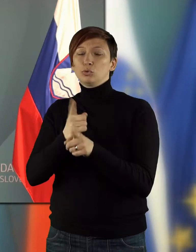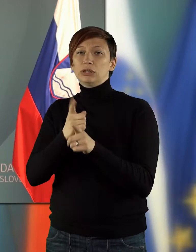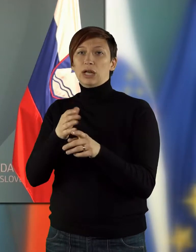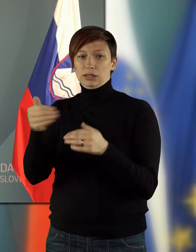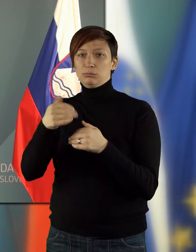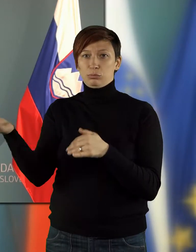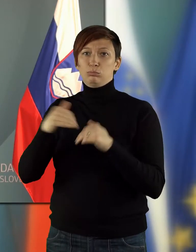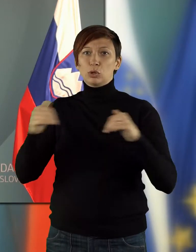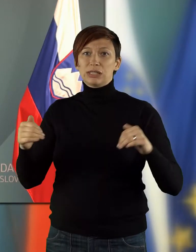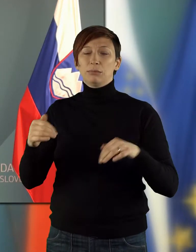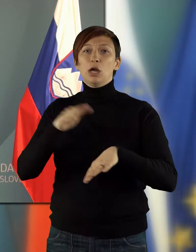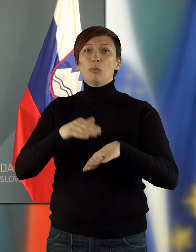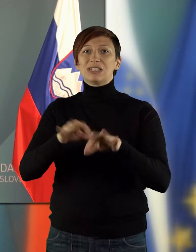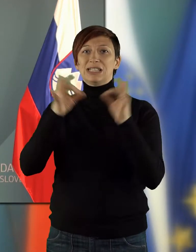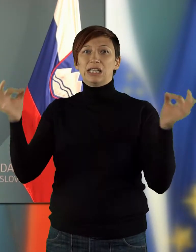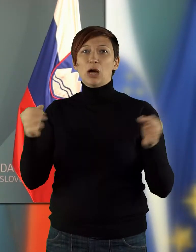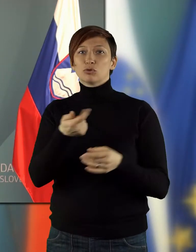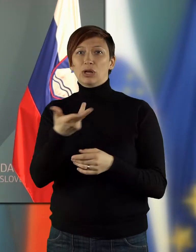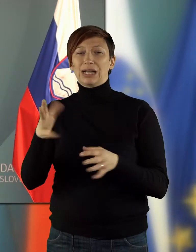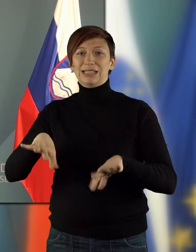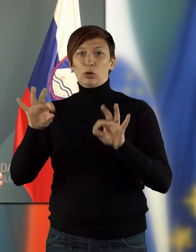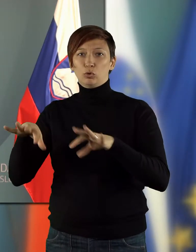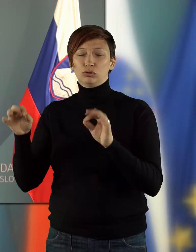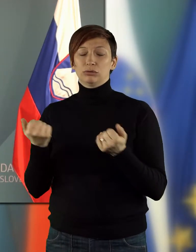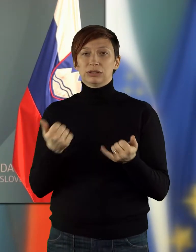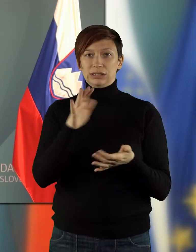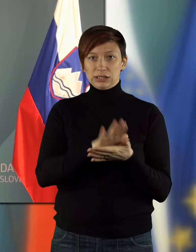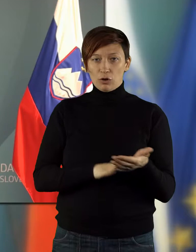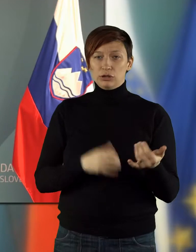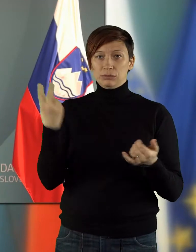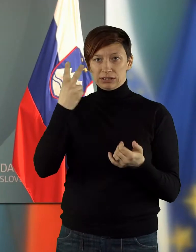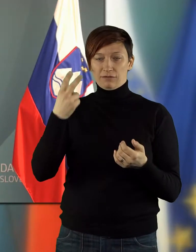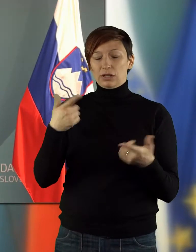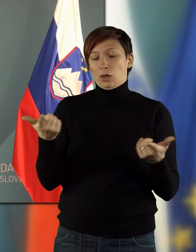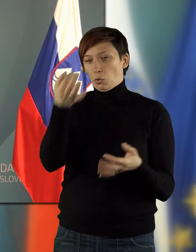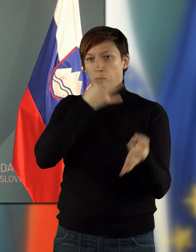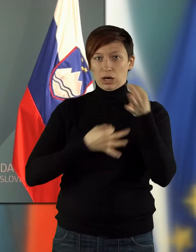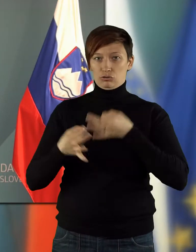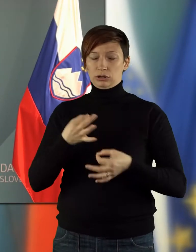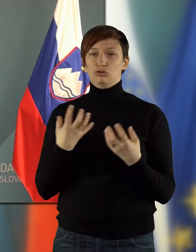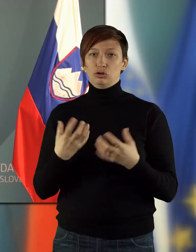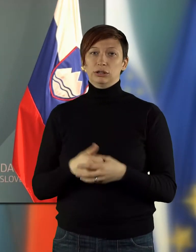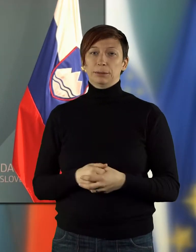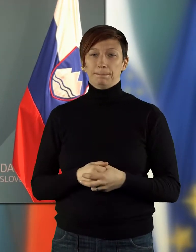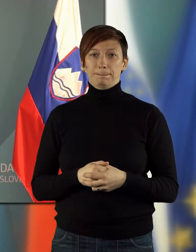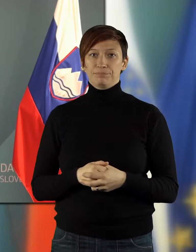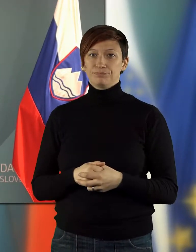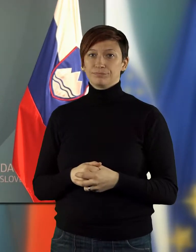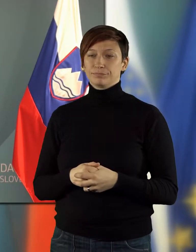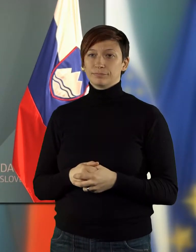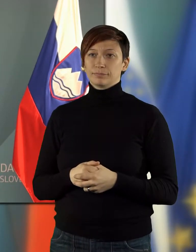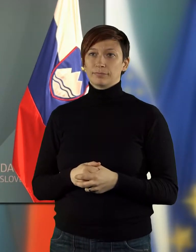posebej obvestila javnost o nekaterih ugotovitvah. Toliko za uvod, zdaj pa seveda sem na voljo za kakšno